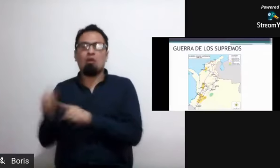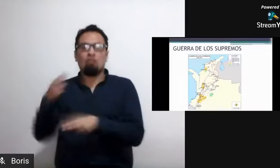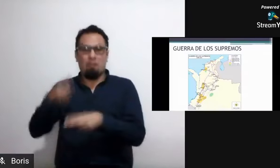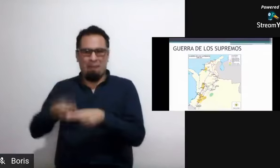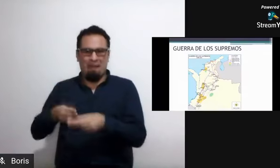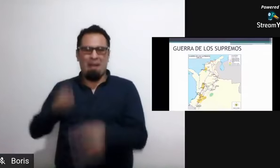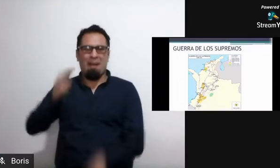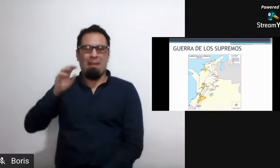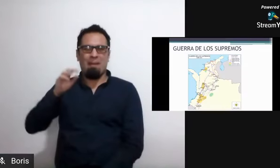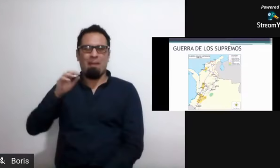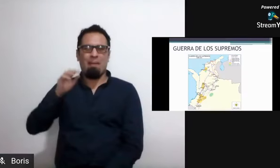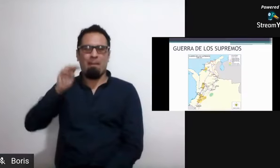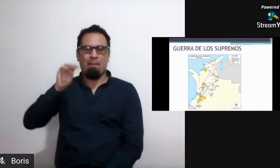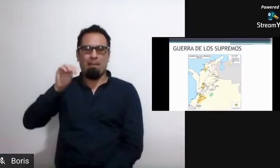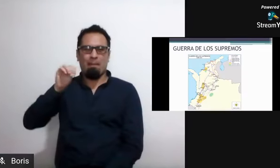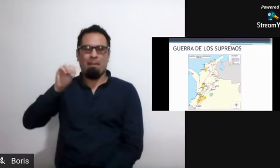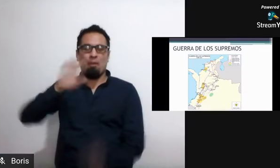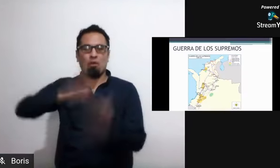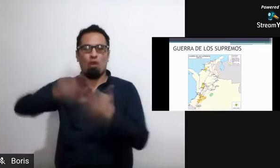1880, perdón,